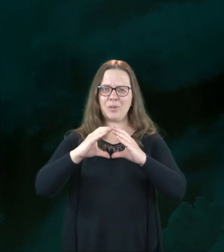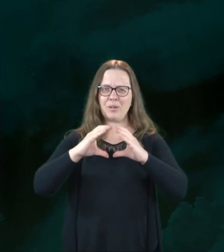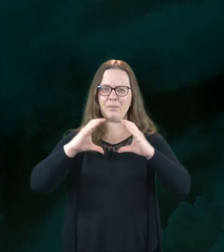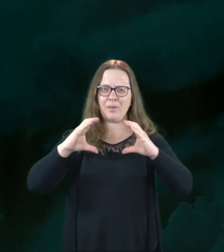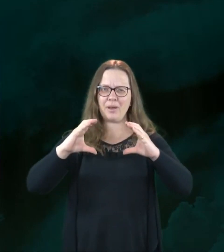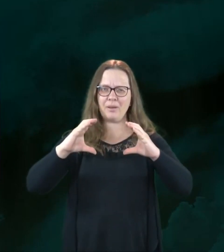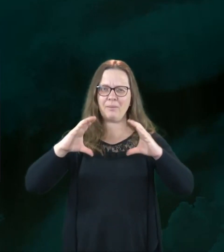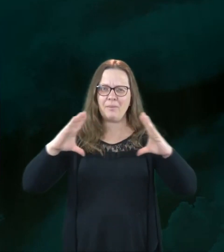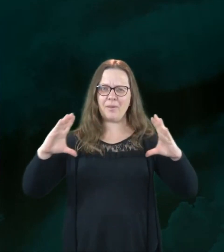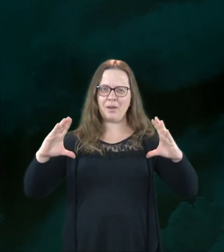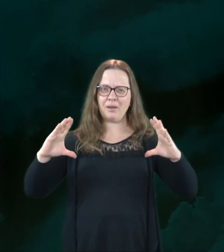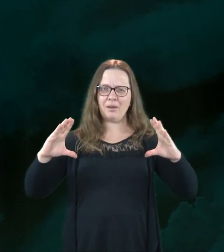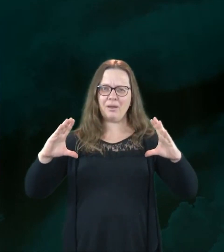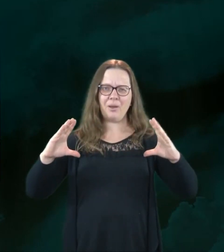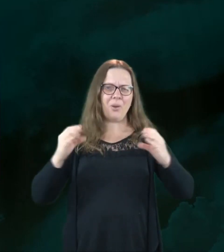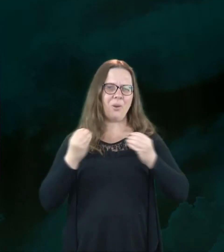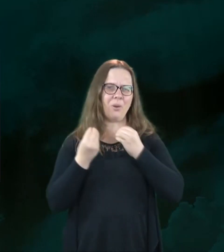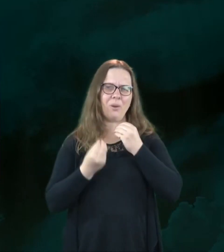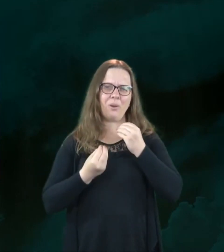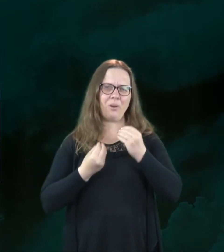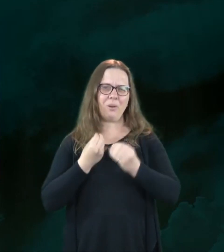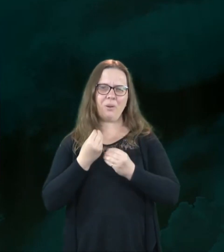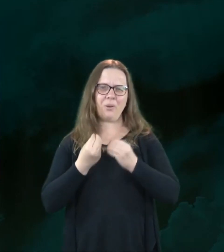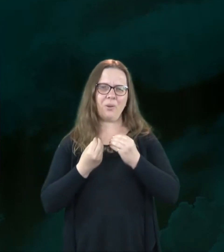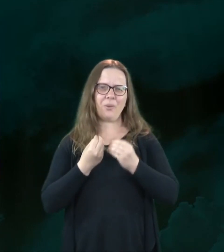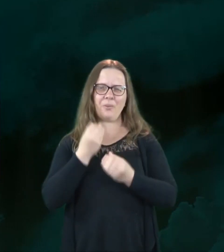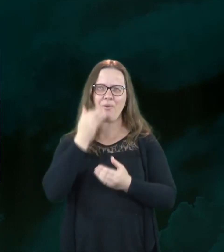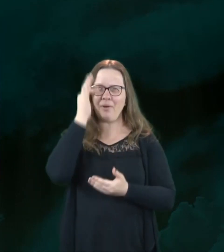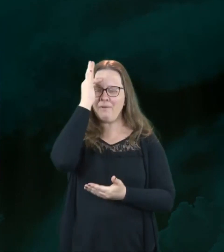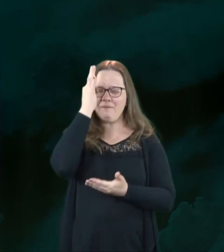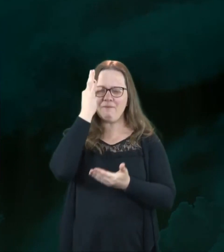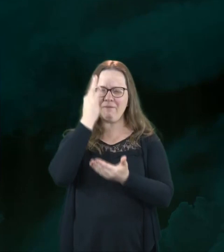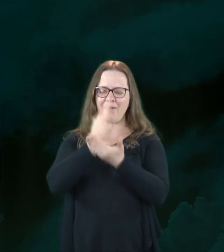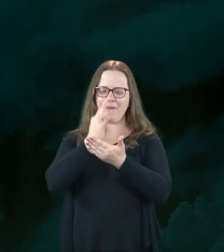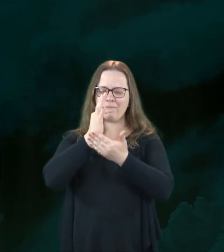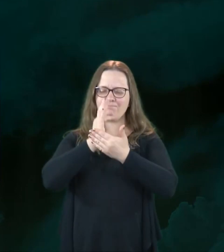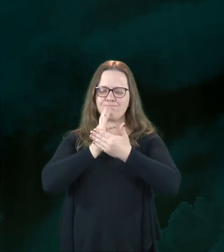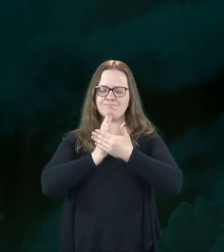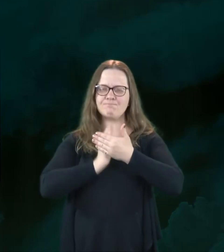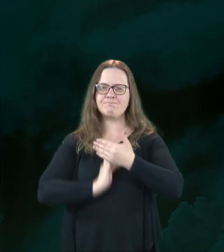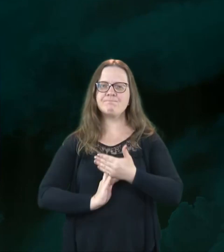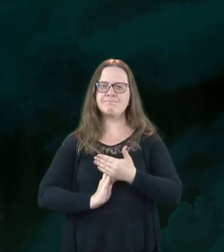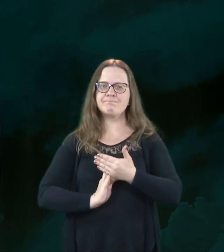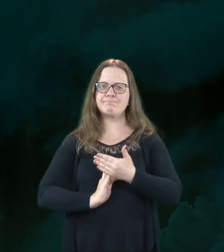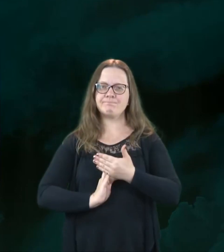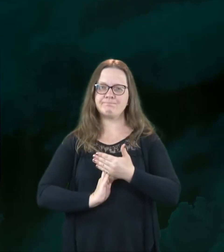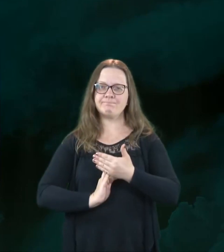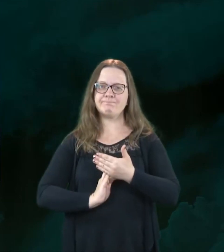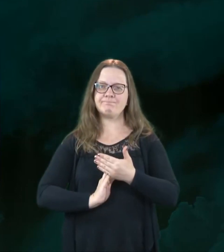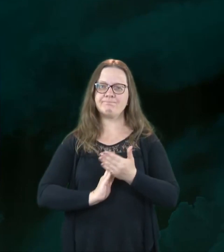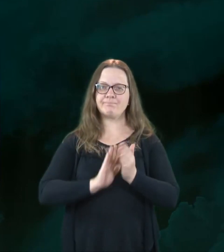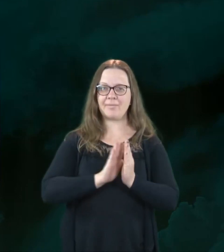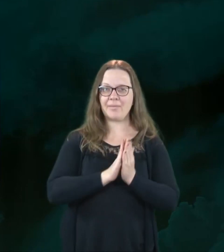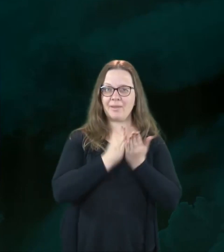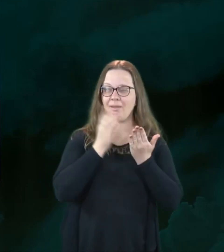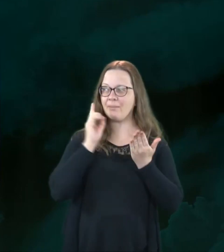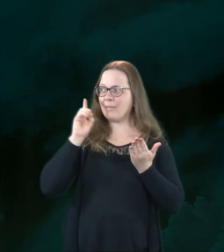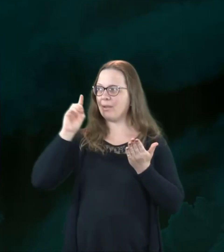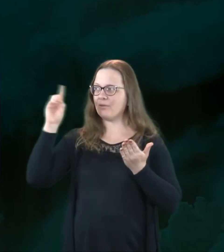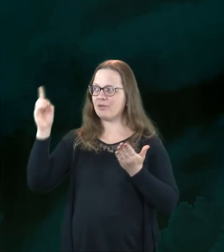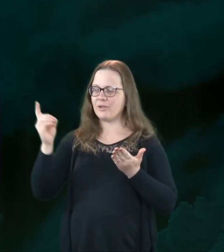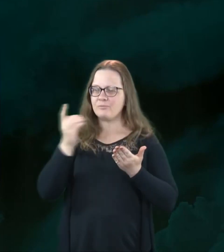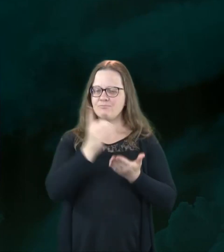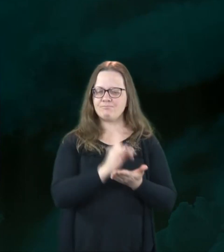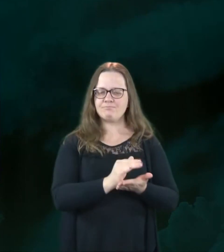consigo receber a fé? É por meio da palavra. Eu desenhei um caminhãozinho aqui